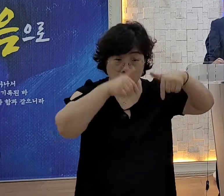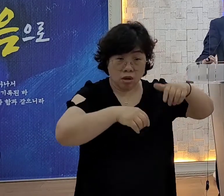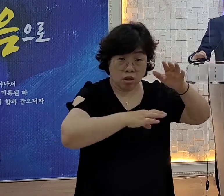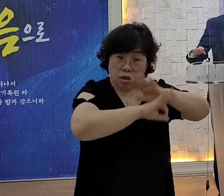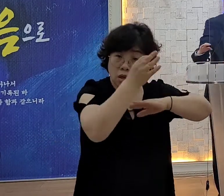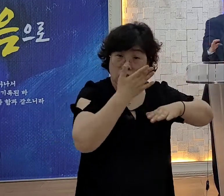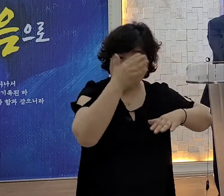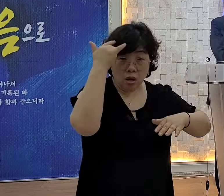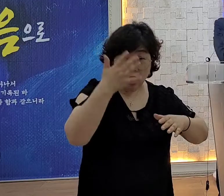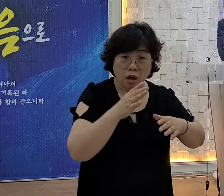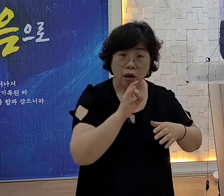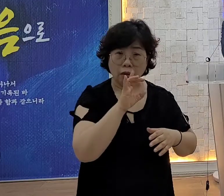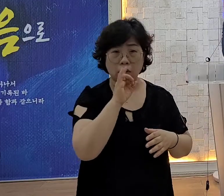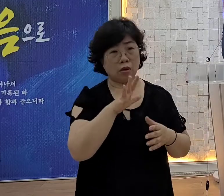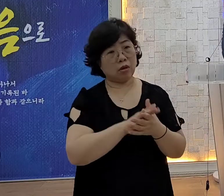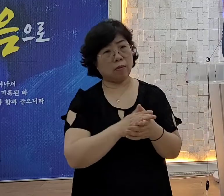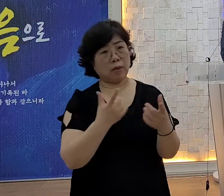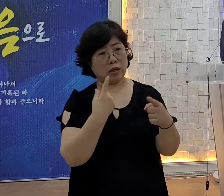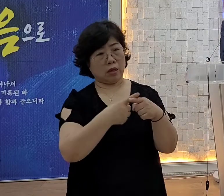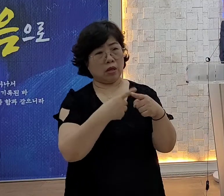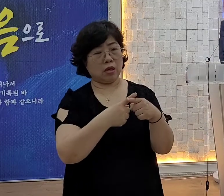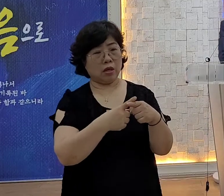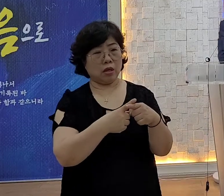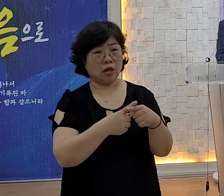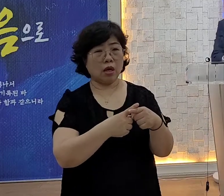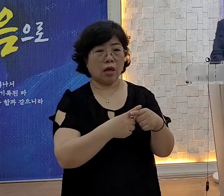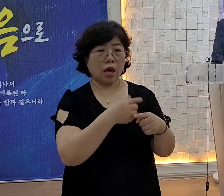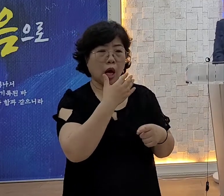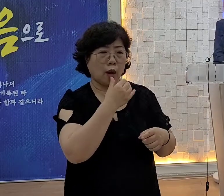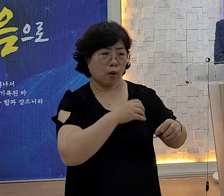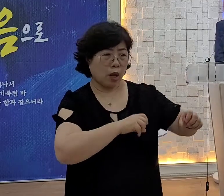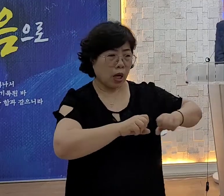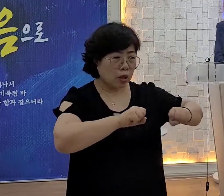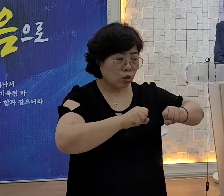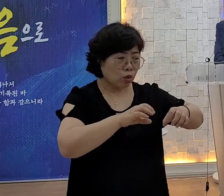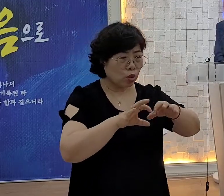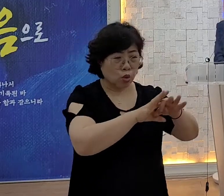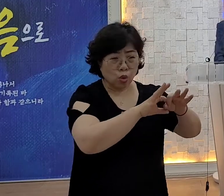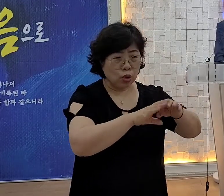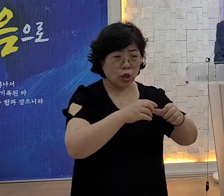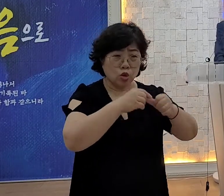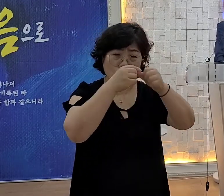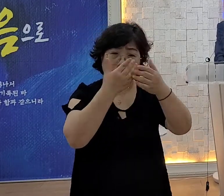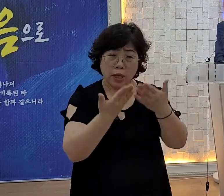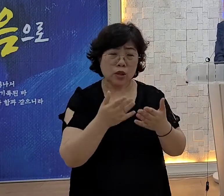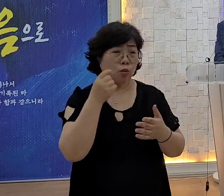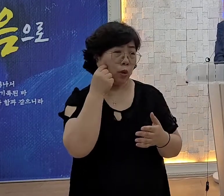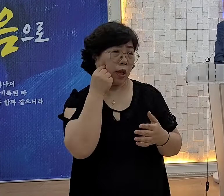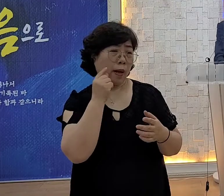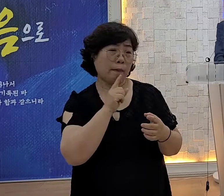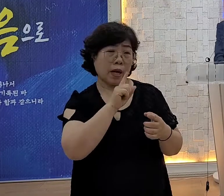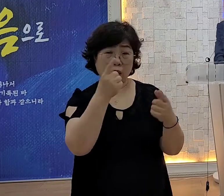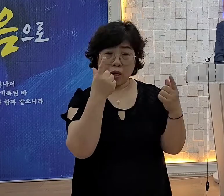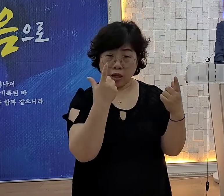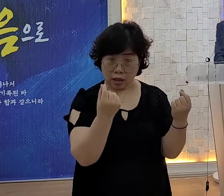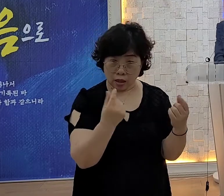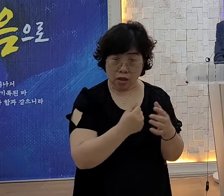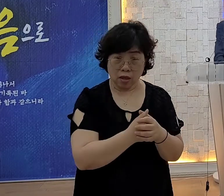뜻이에요. 그러니까 그 정도로 절대 아니다 이 말이죠. 그래서 해가 서쪽에서 뜨는 것이